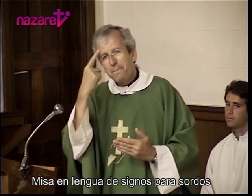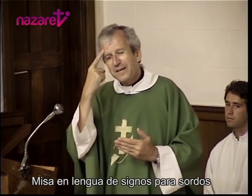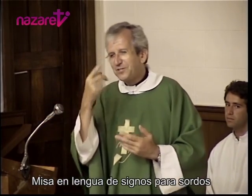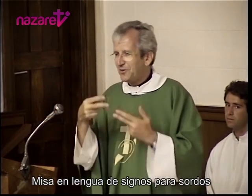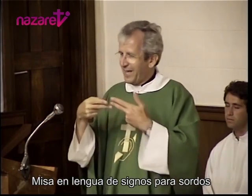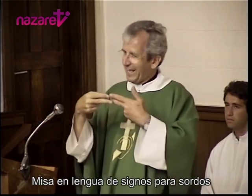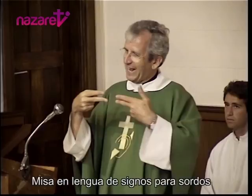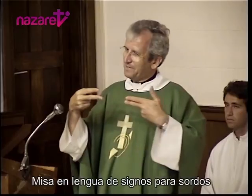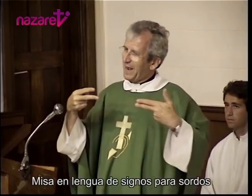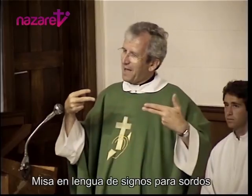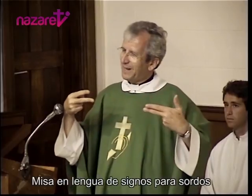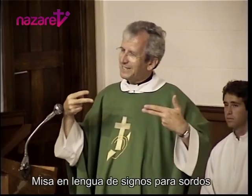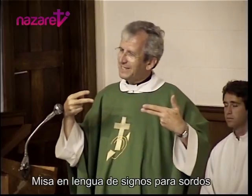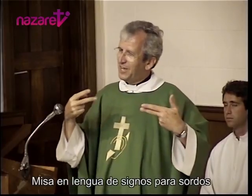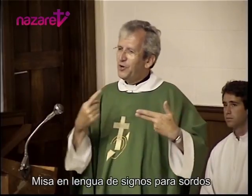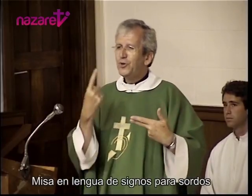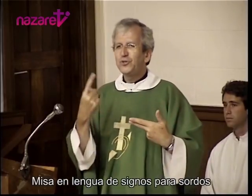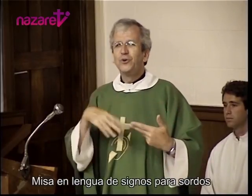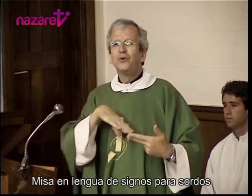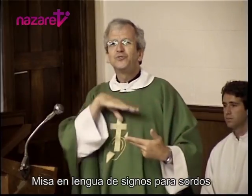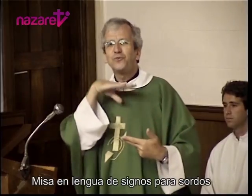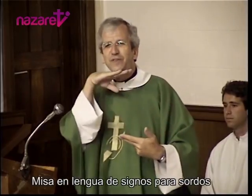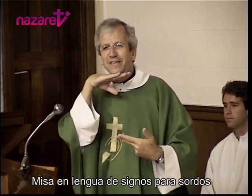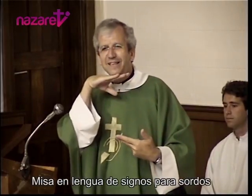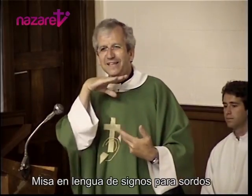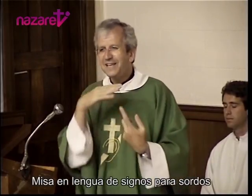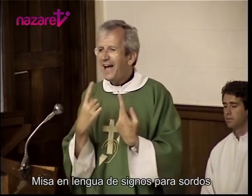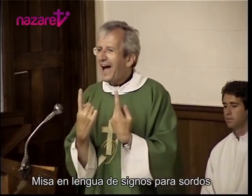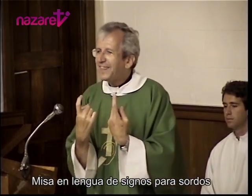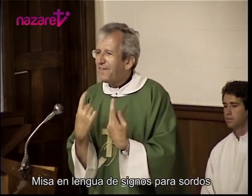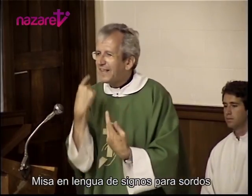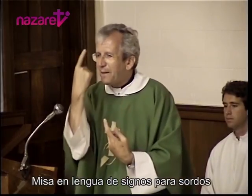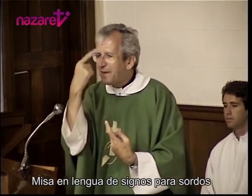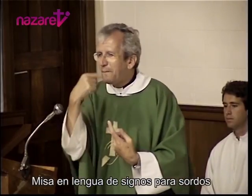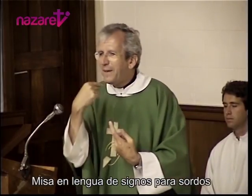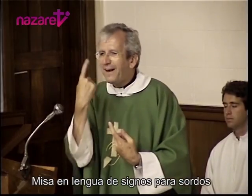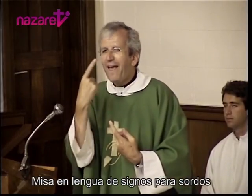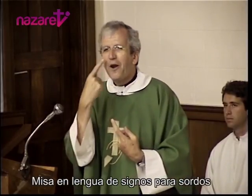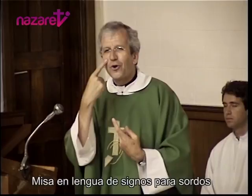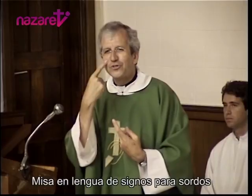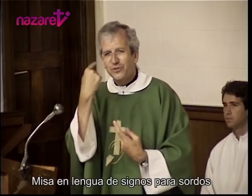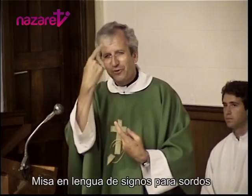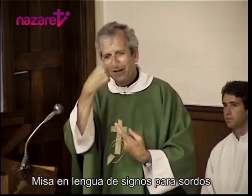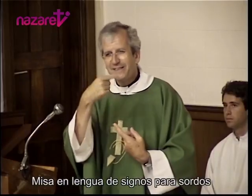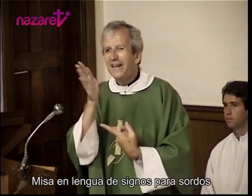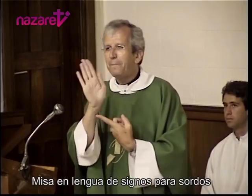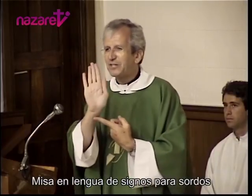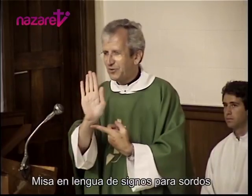pienso que las palabras no son suficientes, hace falta también ver el rostro de la persona,